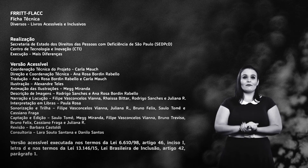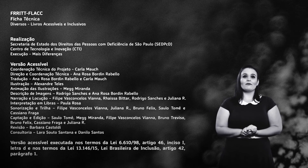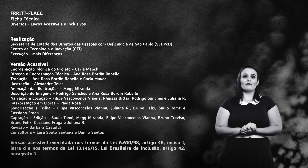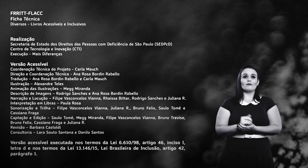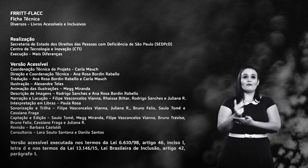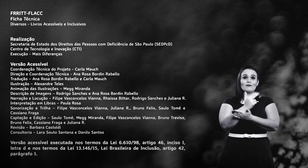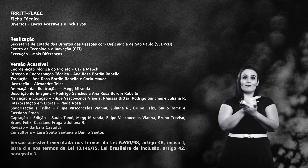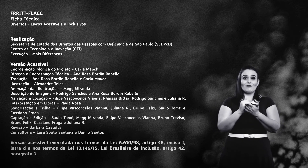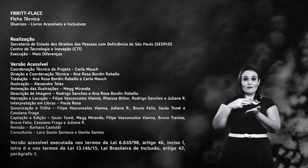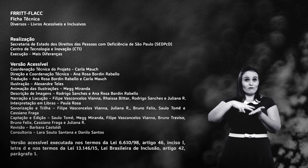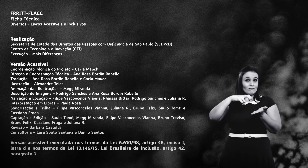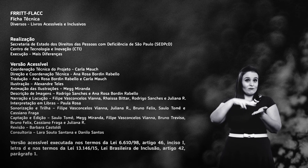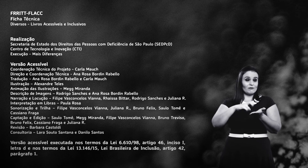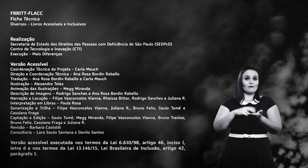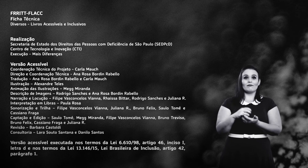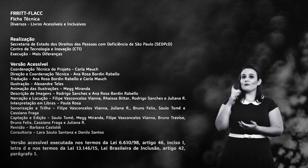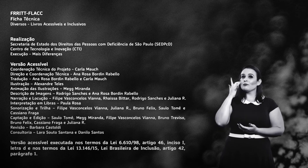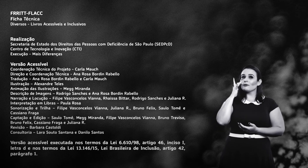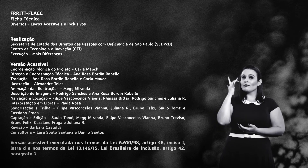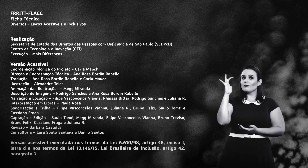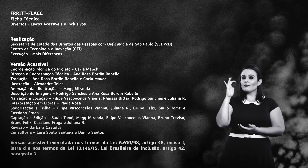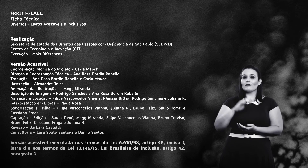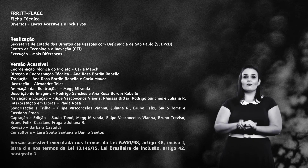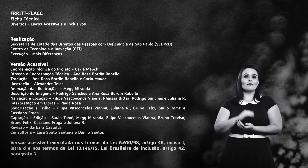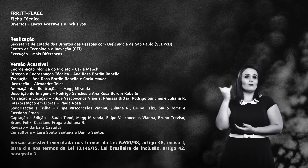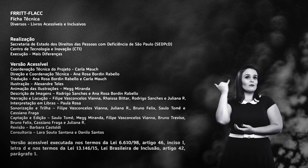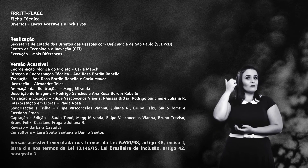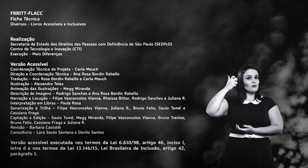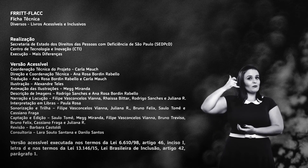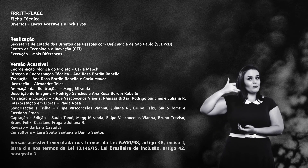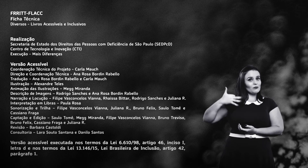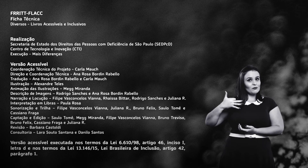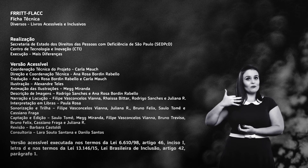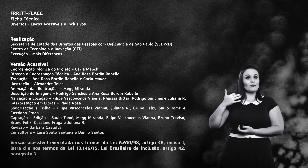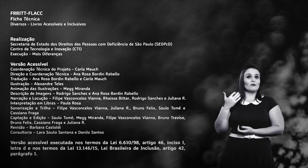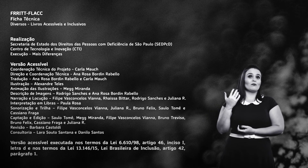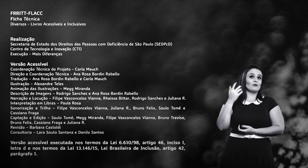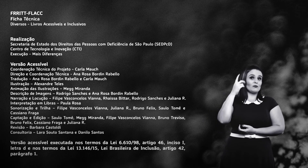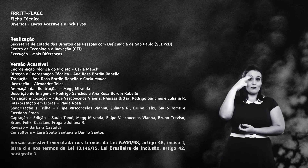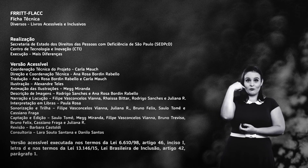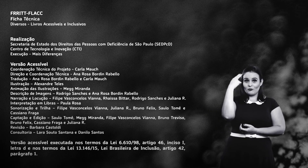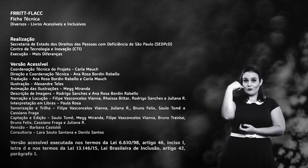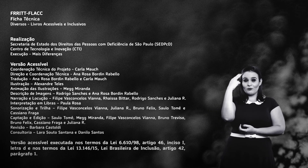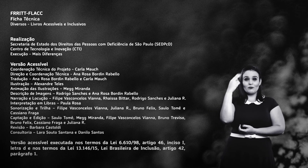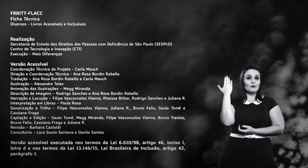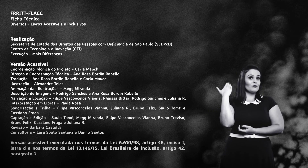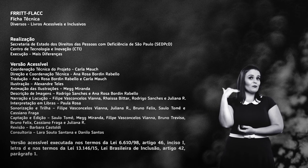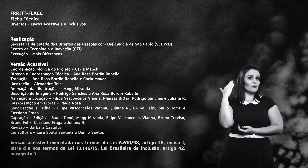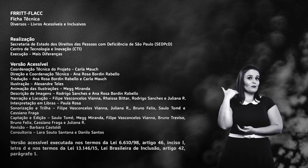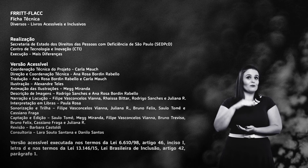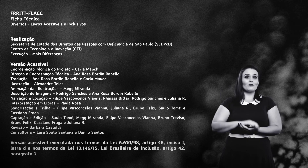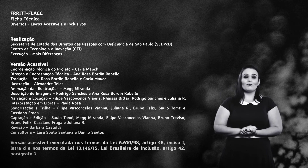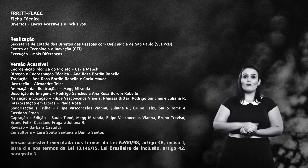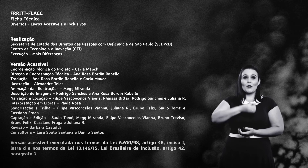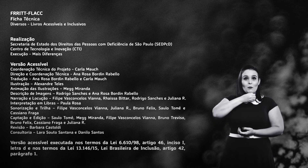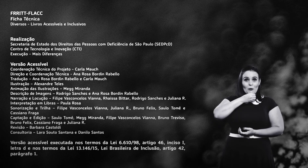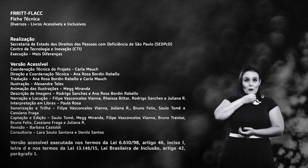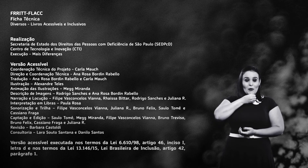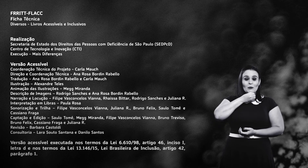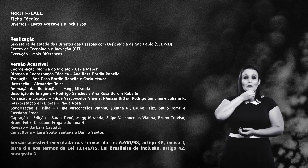das ilustrações: Meg Miranda. Descrição de imagens: Rodrigo Sanches e Ana Rosa Bordim Rabelo. Narração e locução: